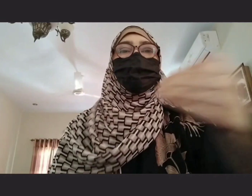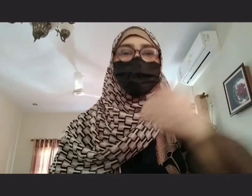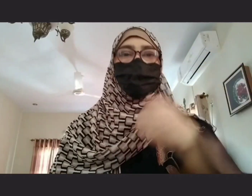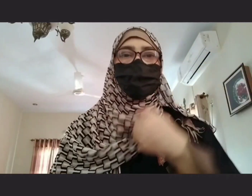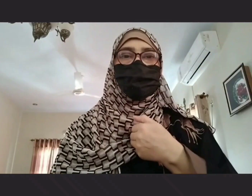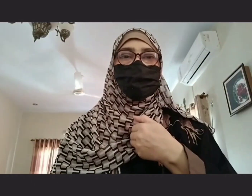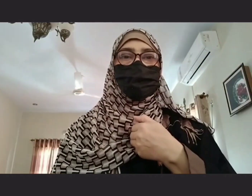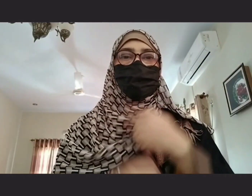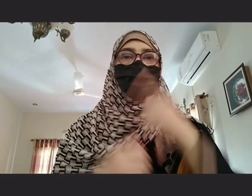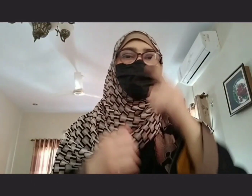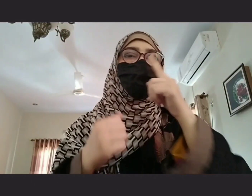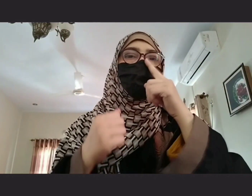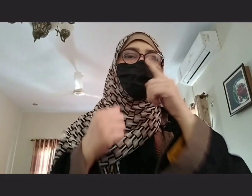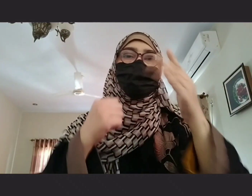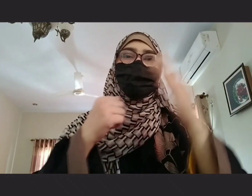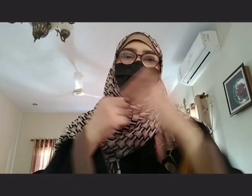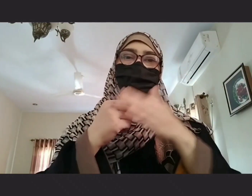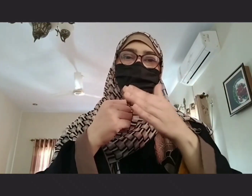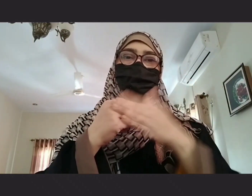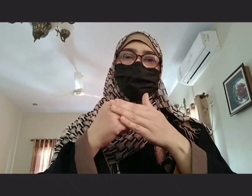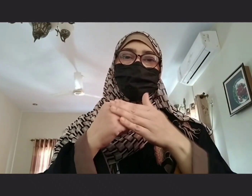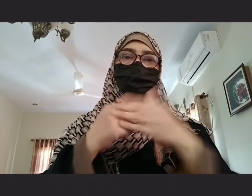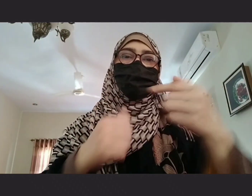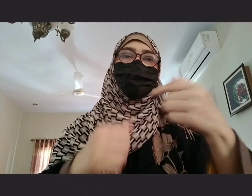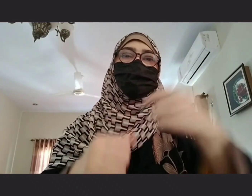मैं एक बीवी हूँ,